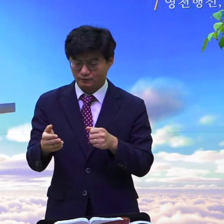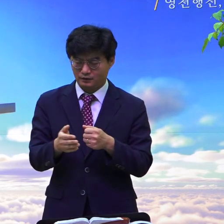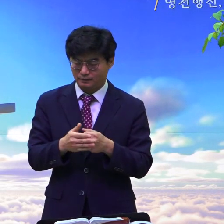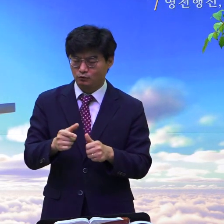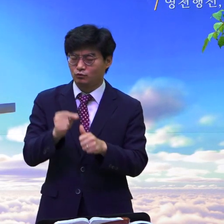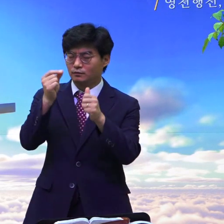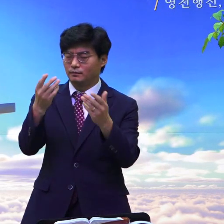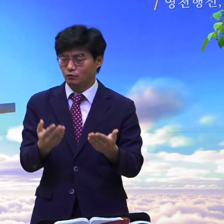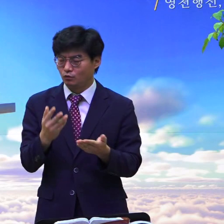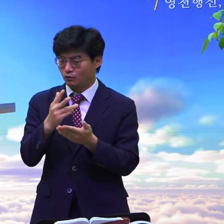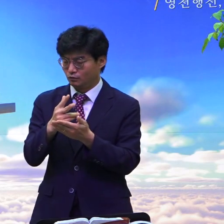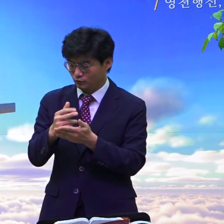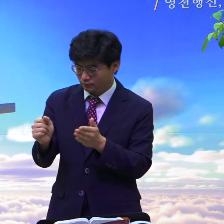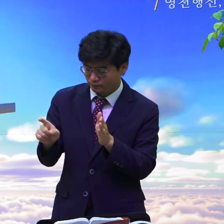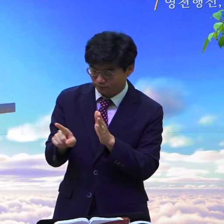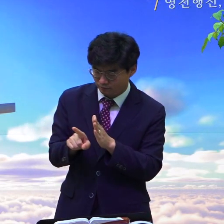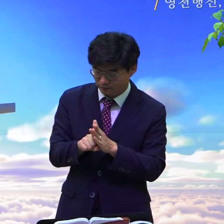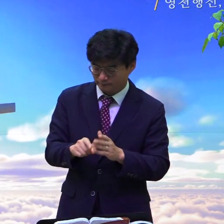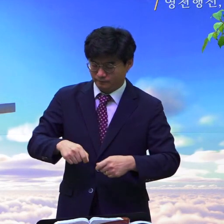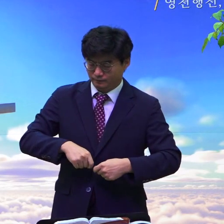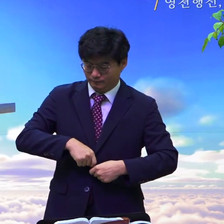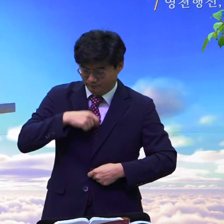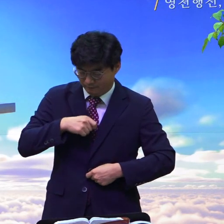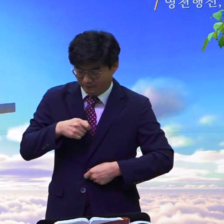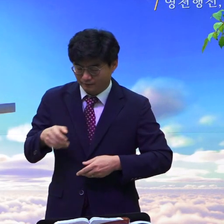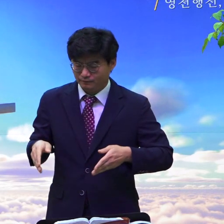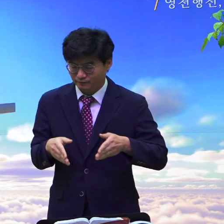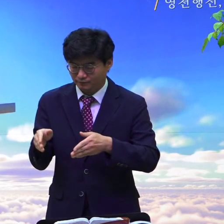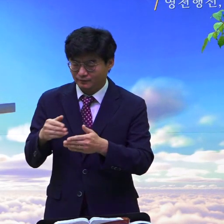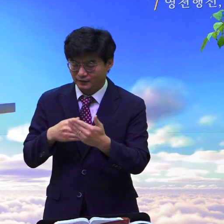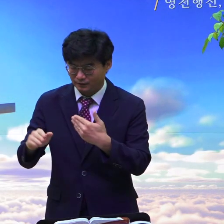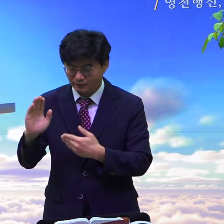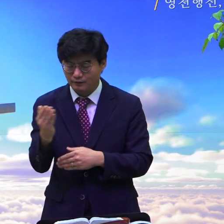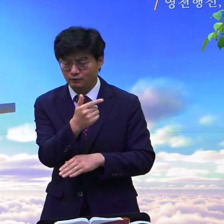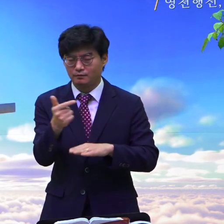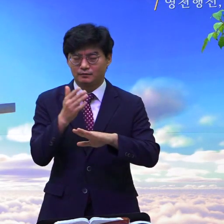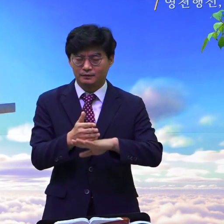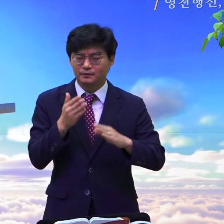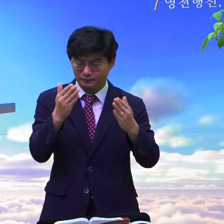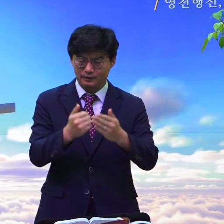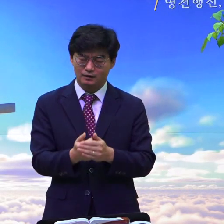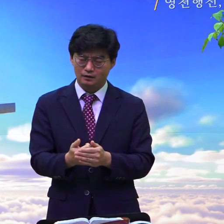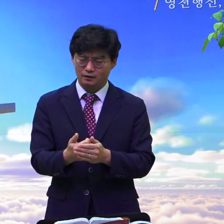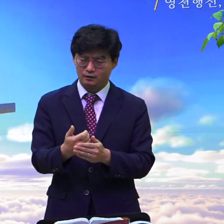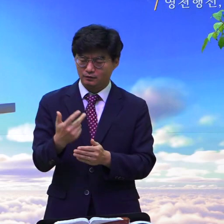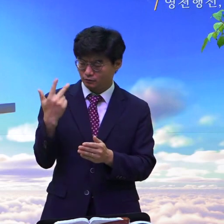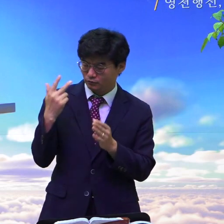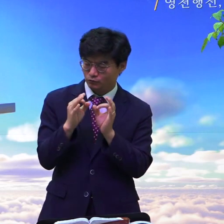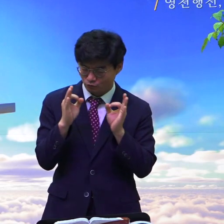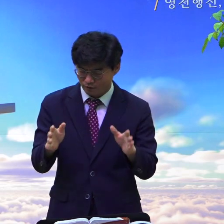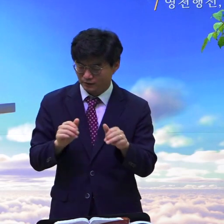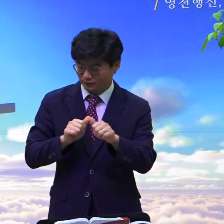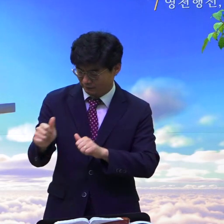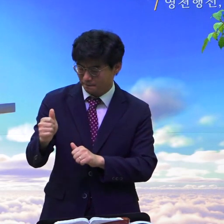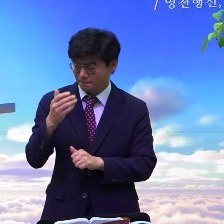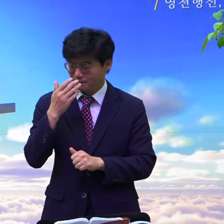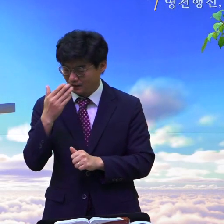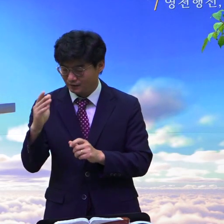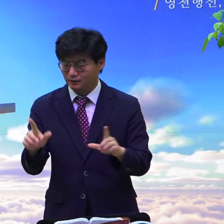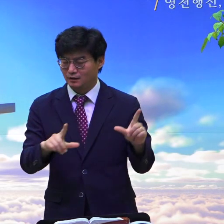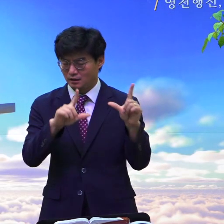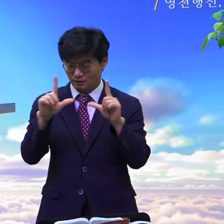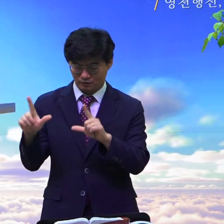삼아 의로운 길로 걸어가게 하시니 감사합니다. 그 은혜로 한 주간 주님과 더불어 승리하는 삶 살게 하시고